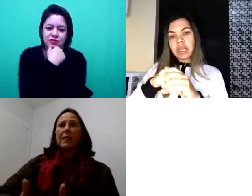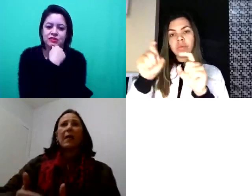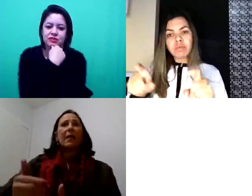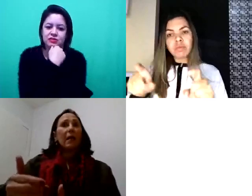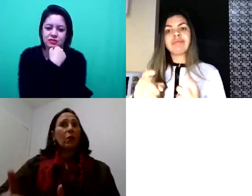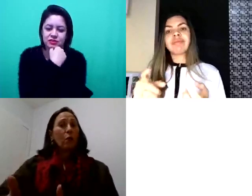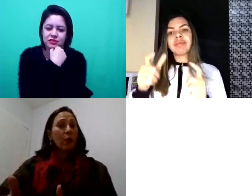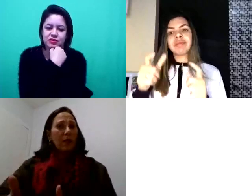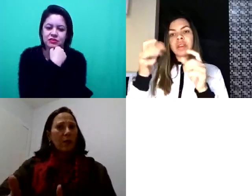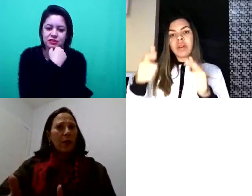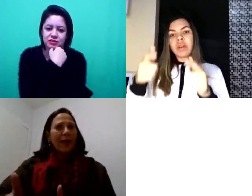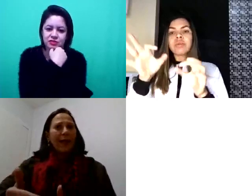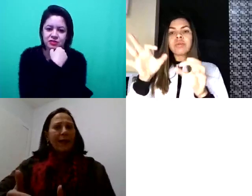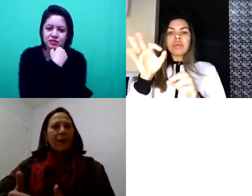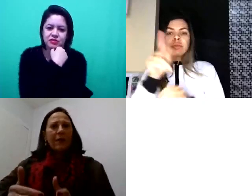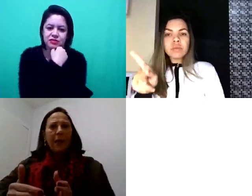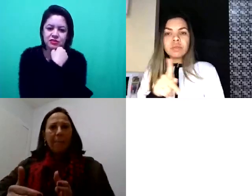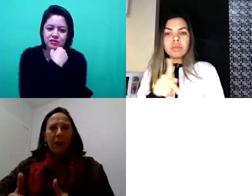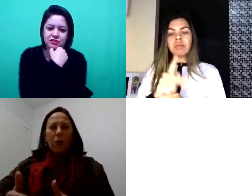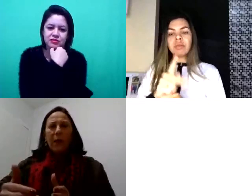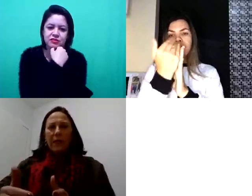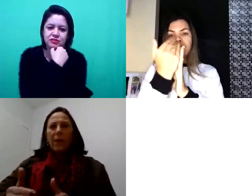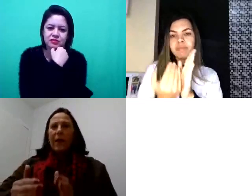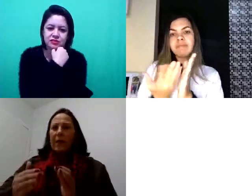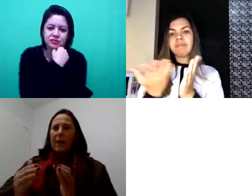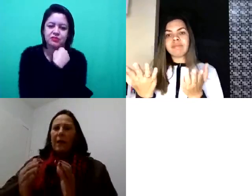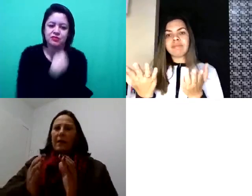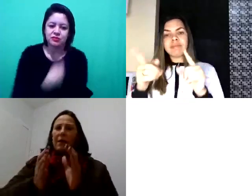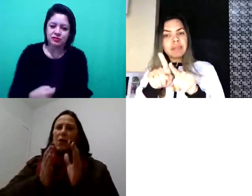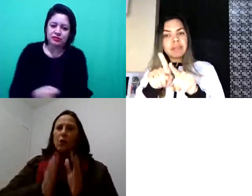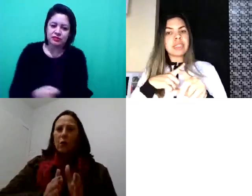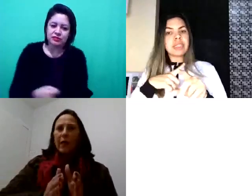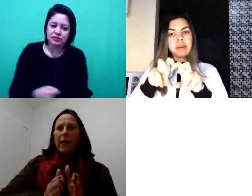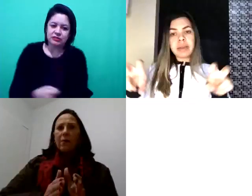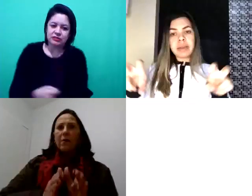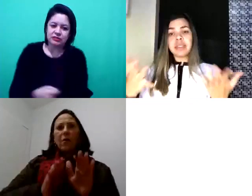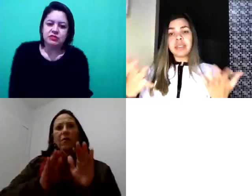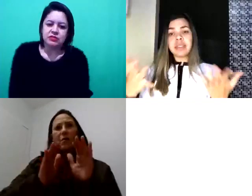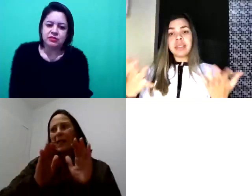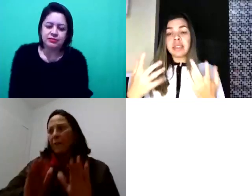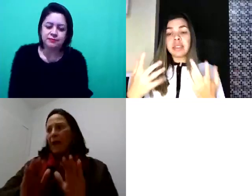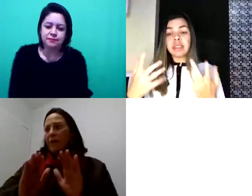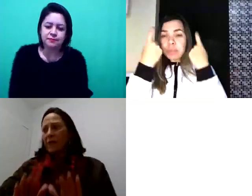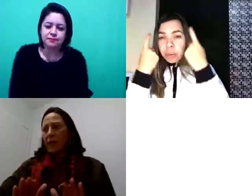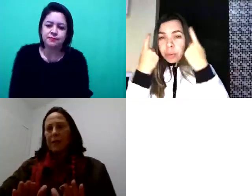bancas, tem tudo isso. Então, assim, a preocupação é que esteja tudo alinhado. Então, nós vamos dar para